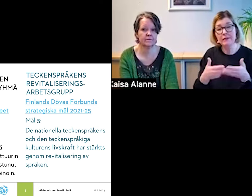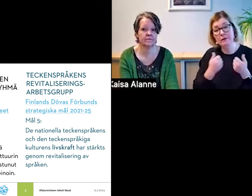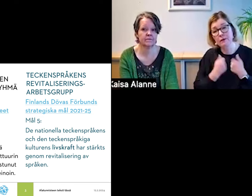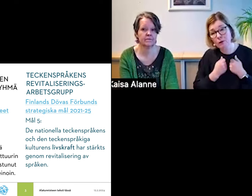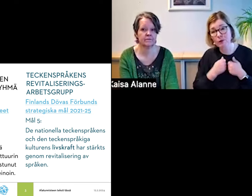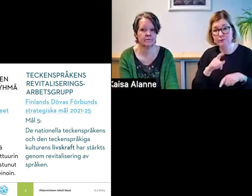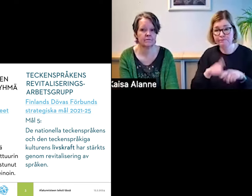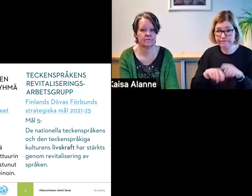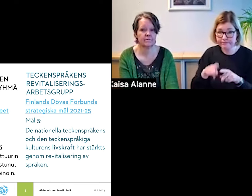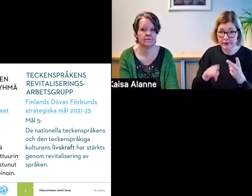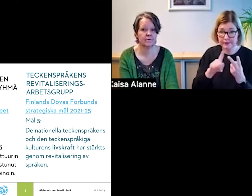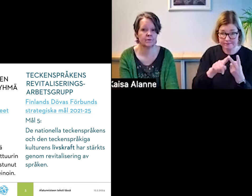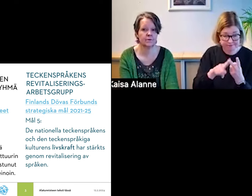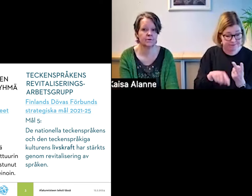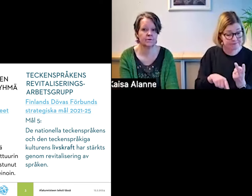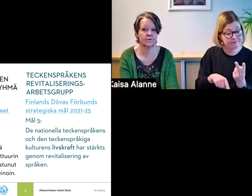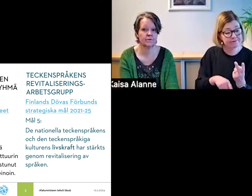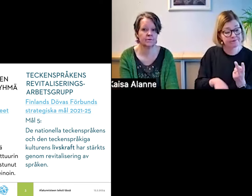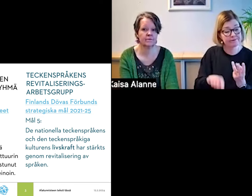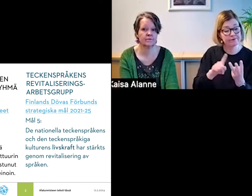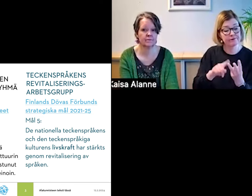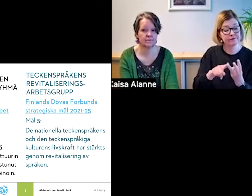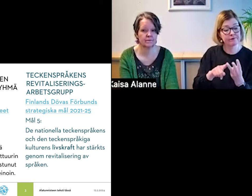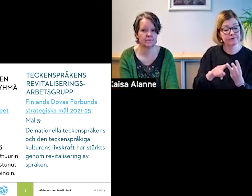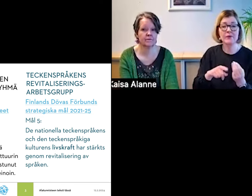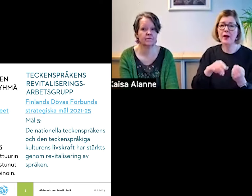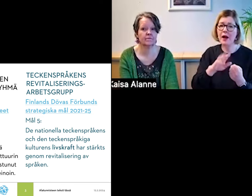on kielipesätoiminnan, kielikylpytoiminta.